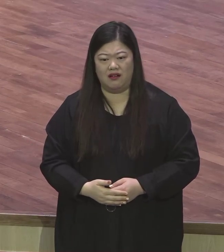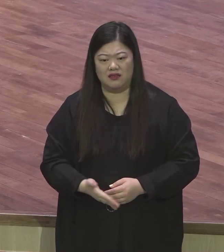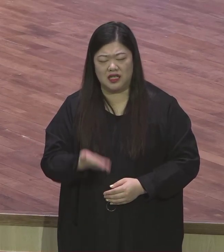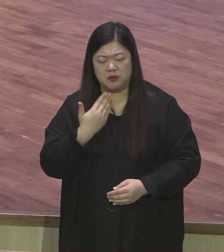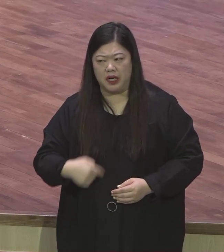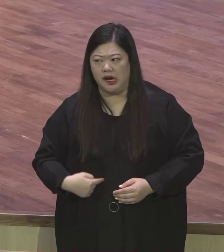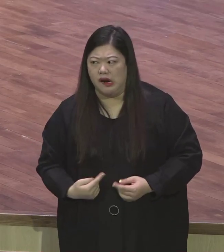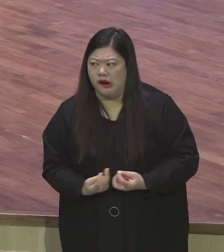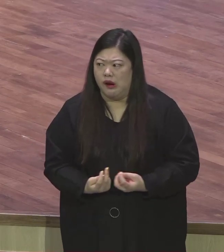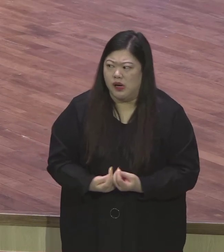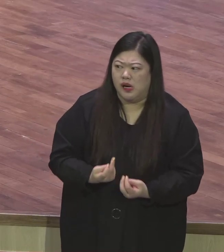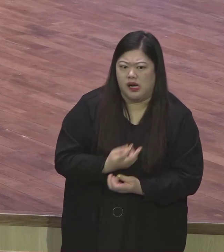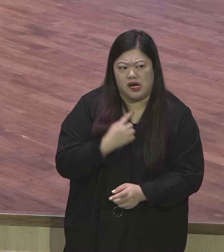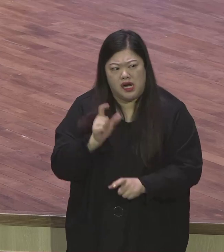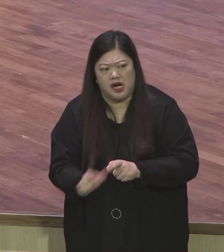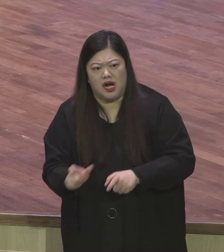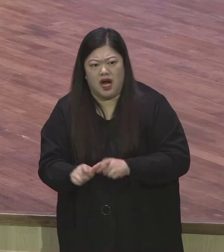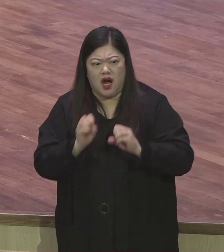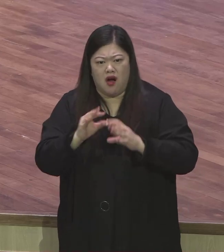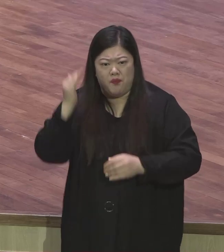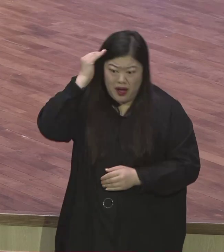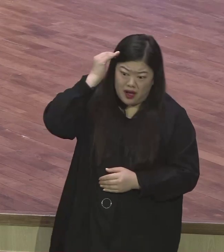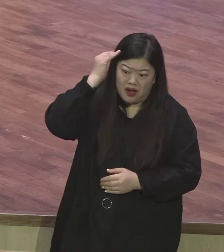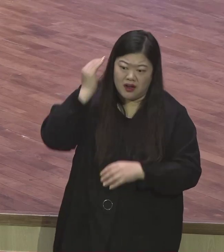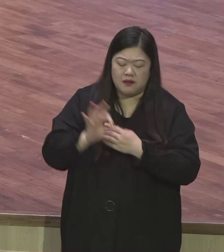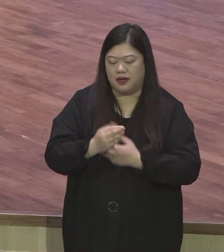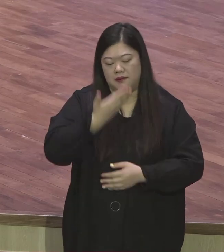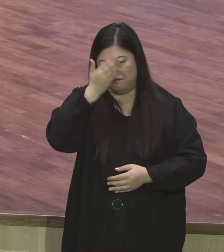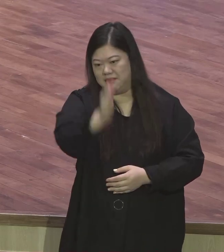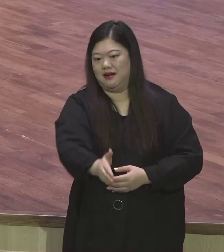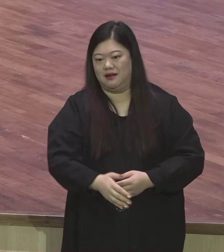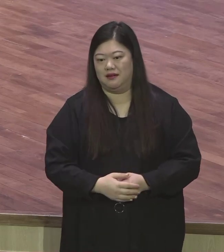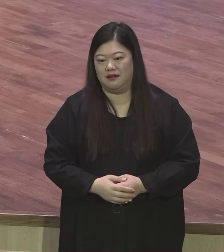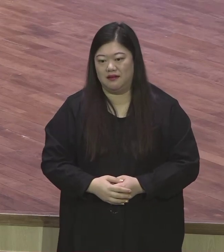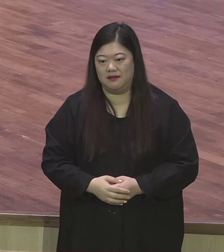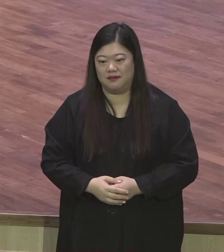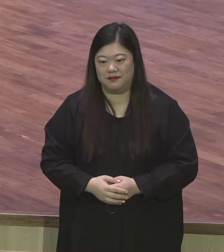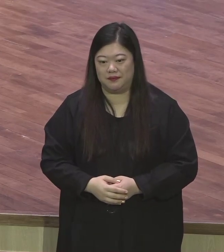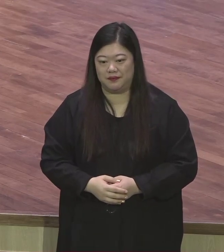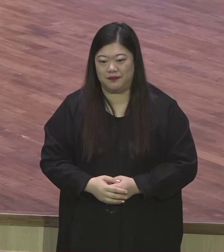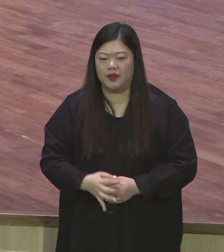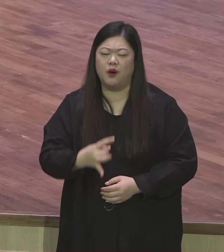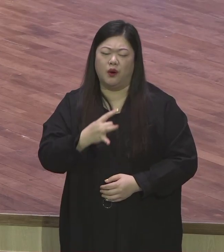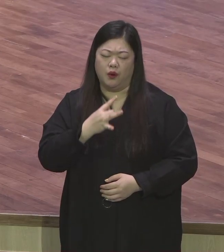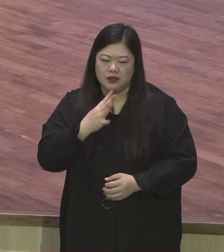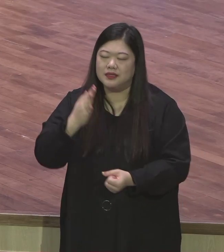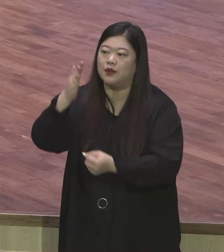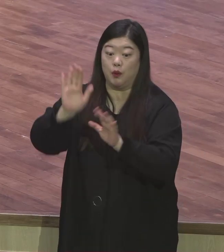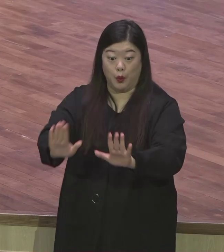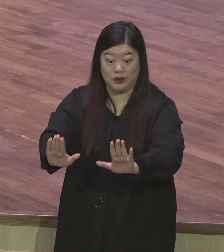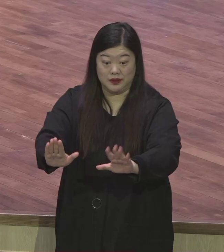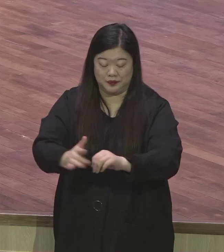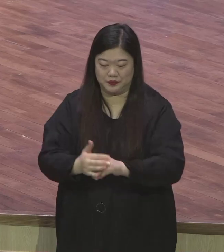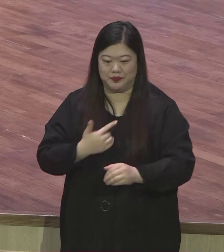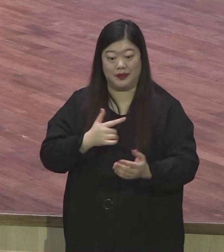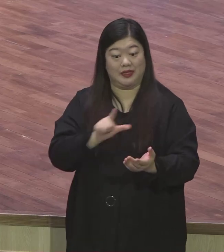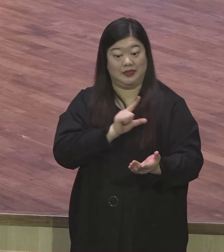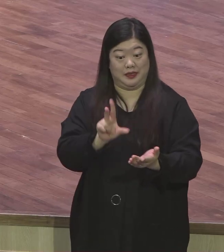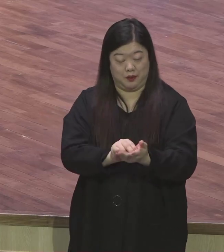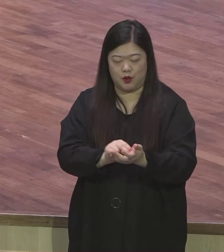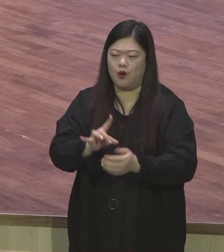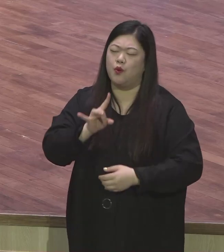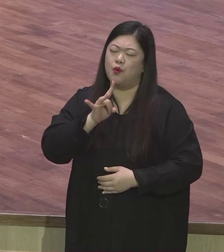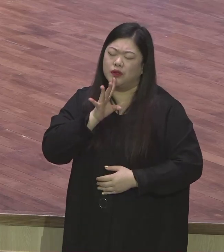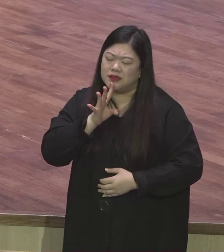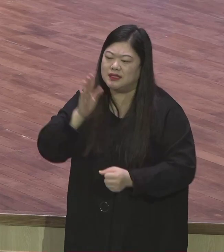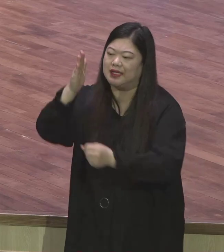오늘 이 말씀을 따라서 오직 하나님께 영광 하는 이런 주제로 하나님 영광